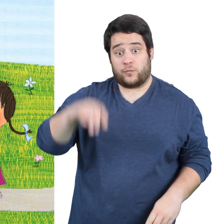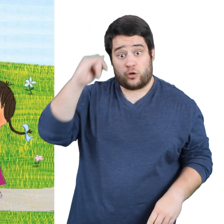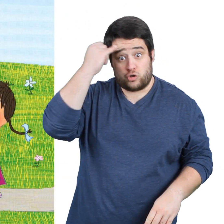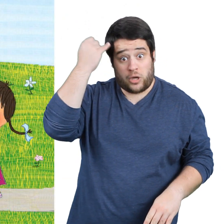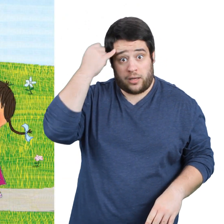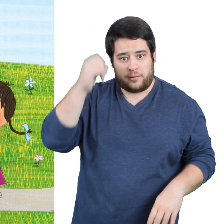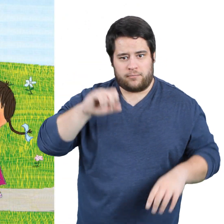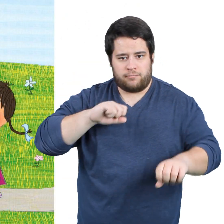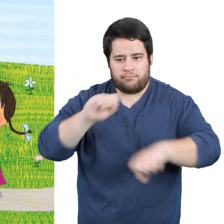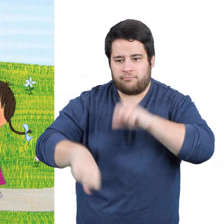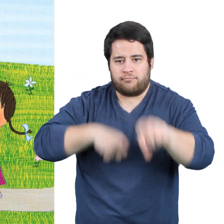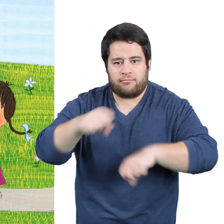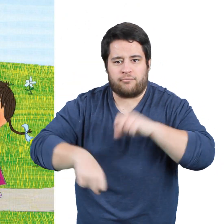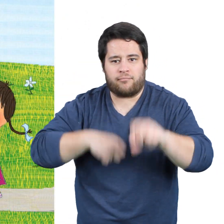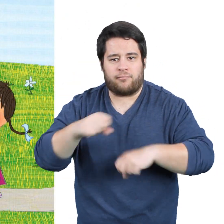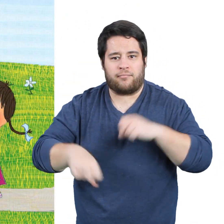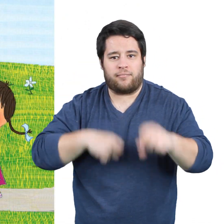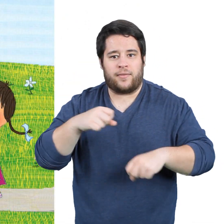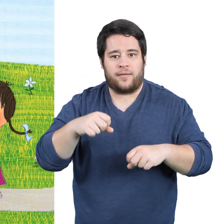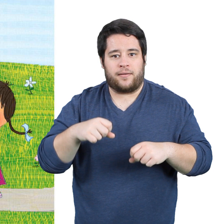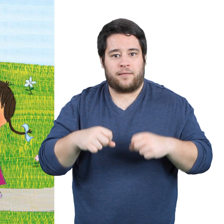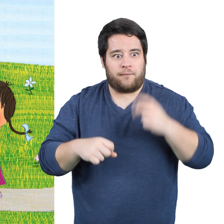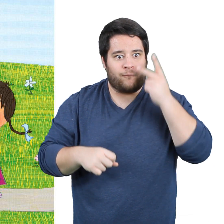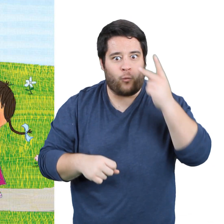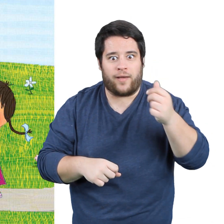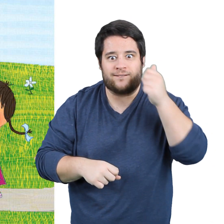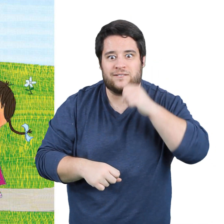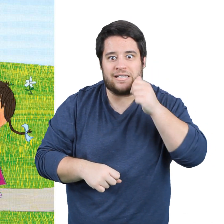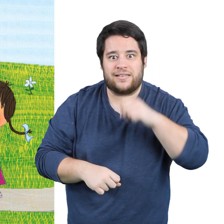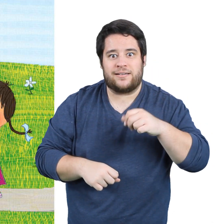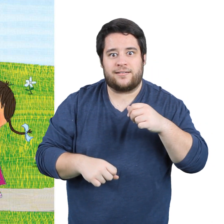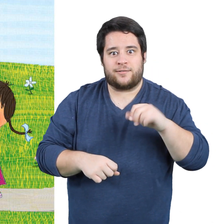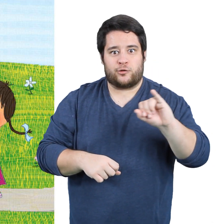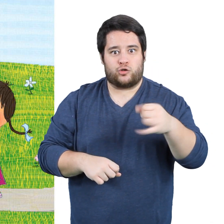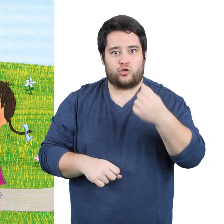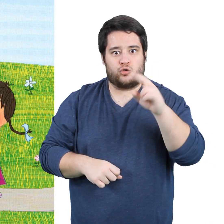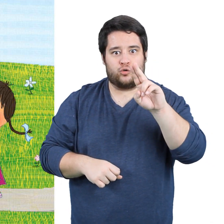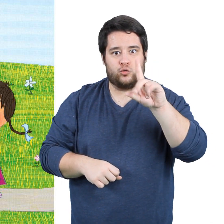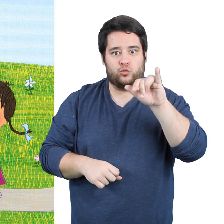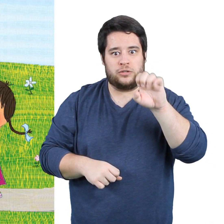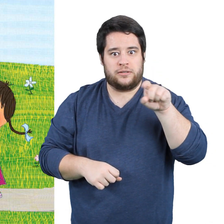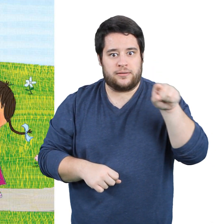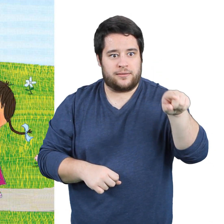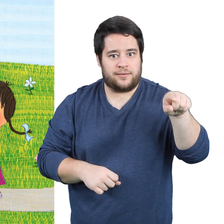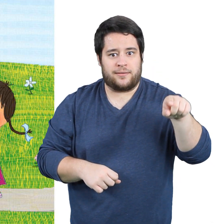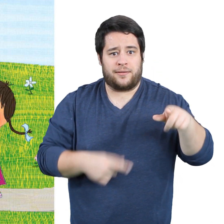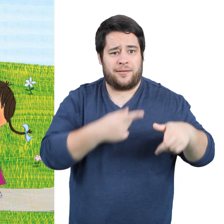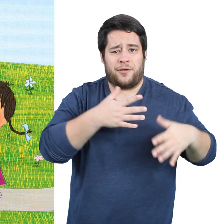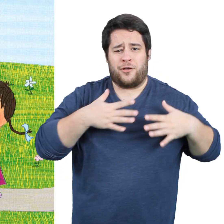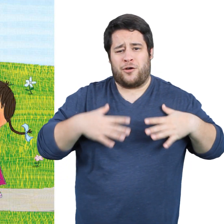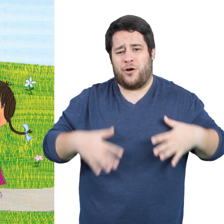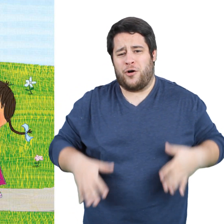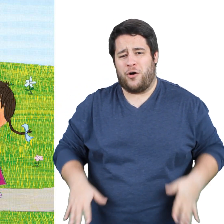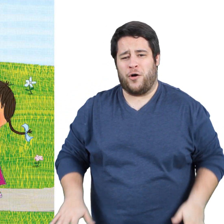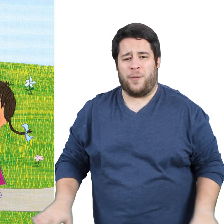Un jour, Jack aperçut Julie qui avait enfilé sa nouvelle robe fleurie.